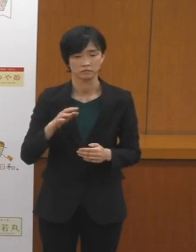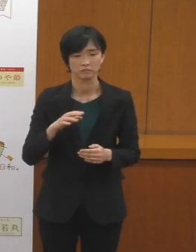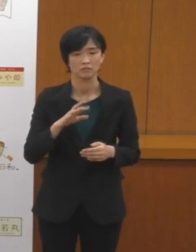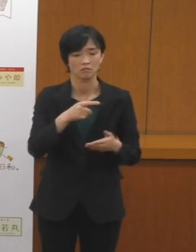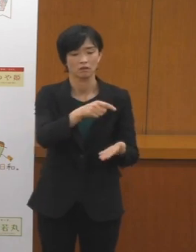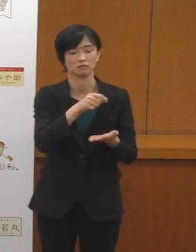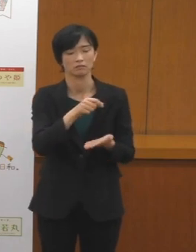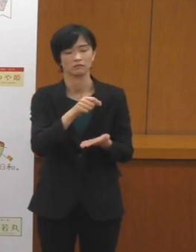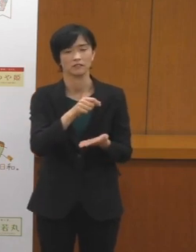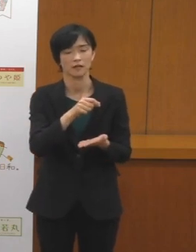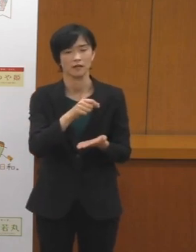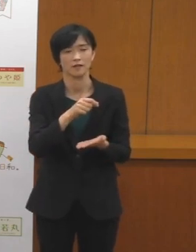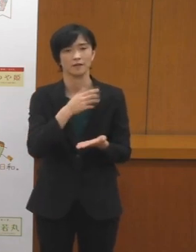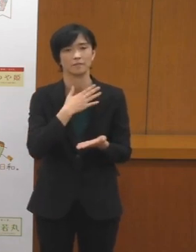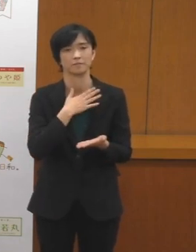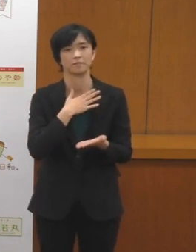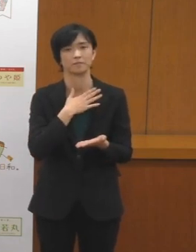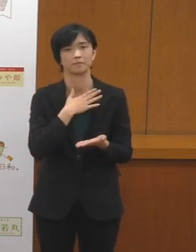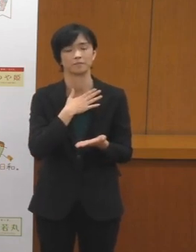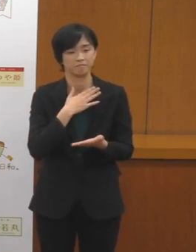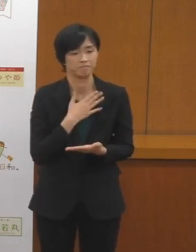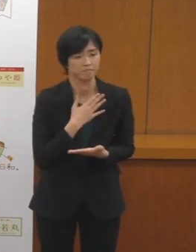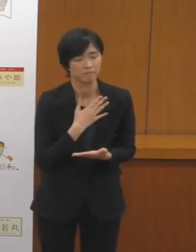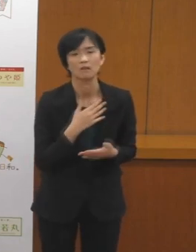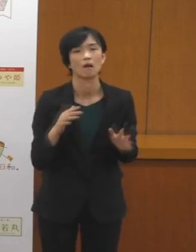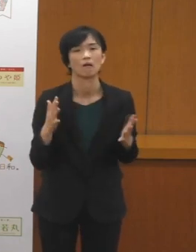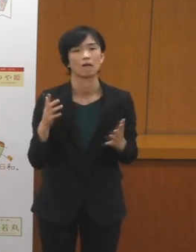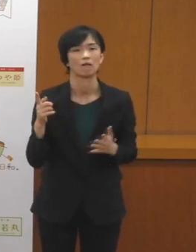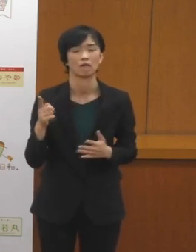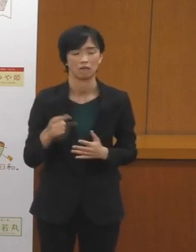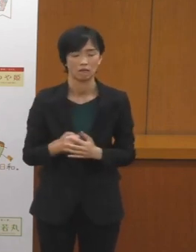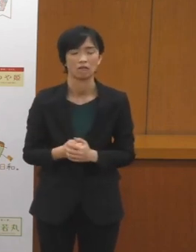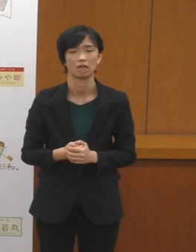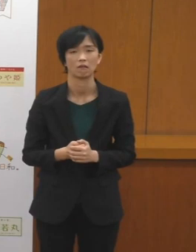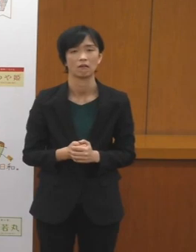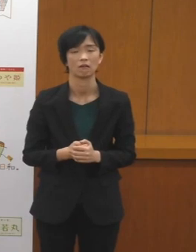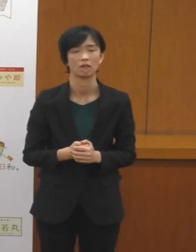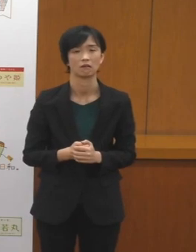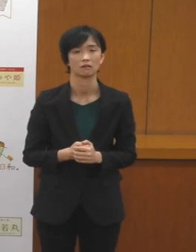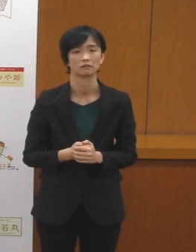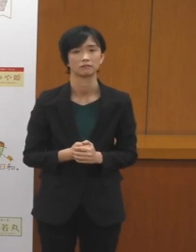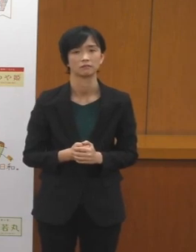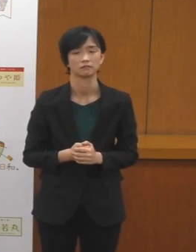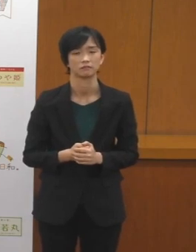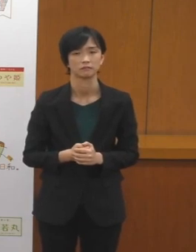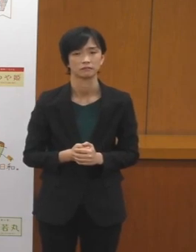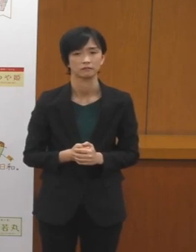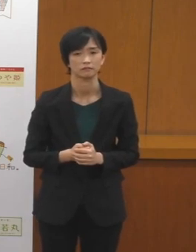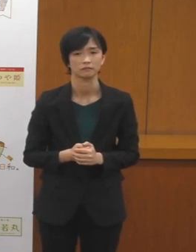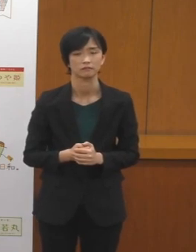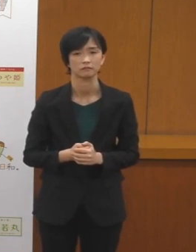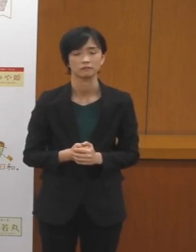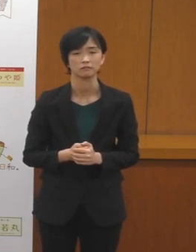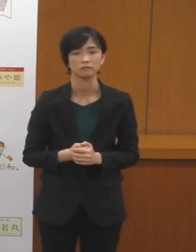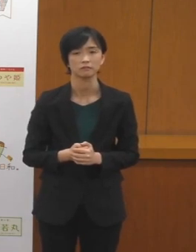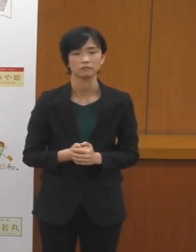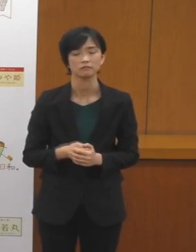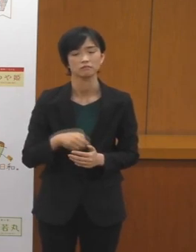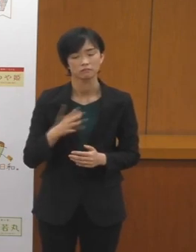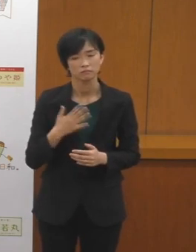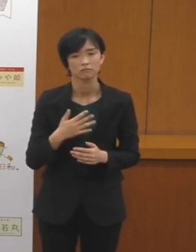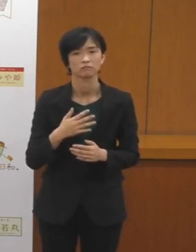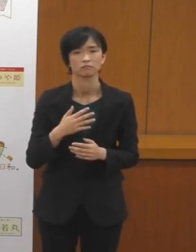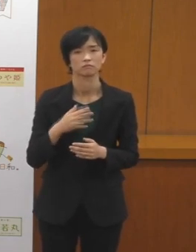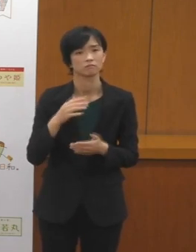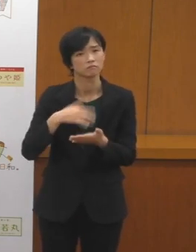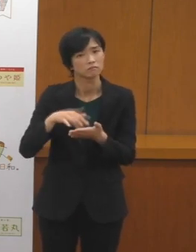ではないのかなという感触を受けていますだけどやっぱり10